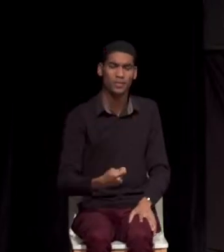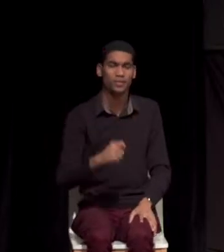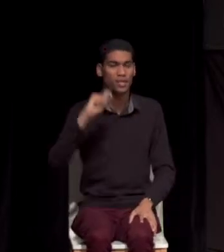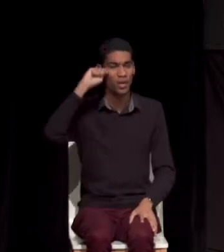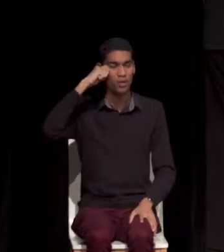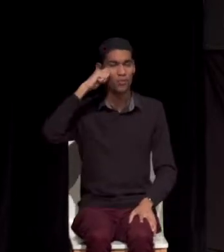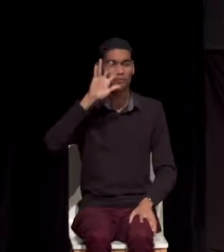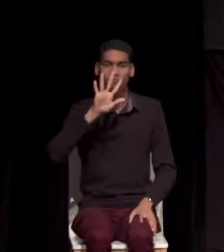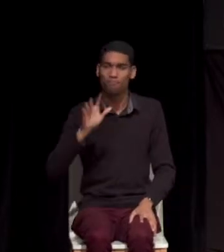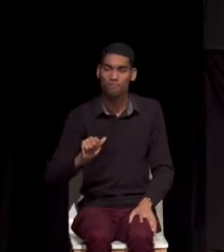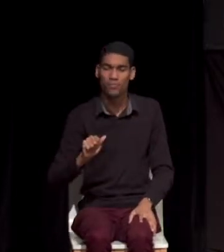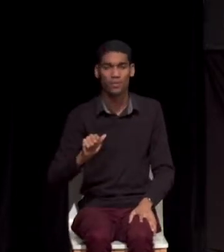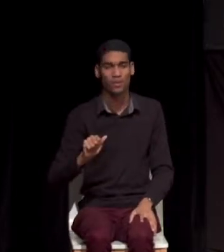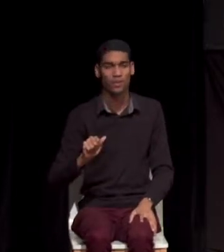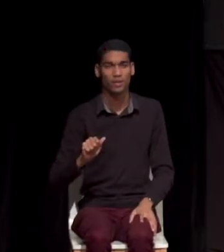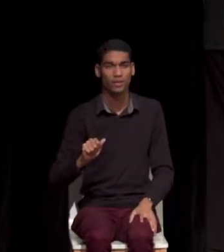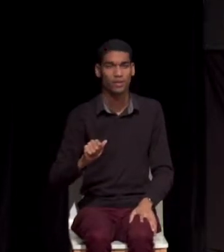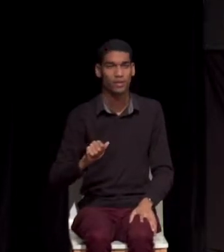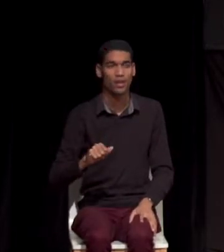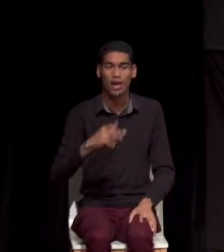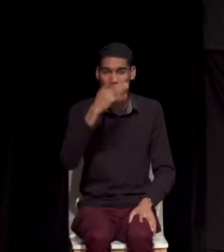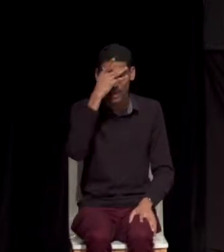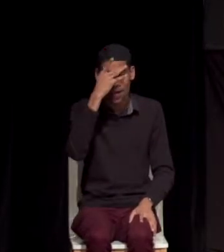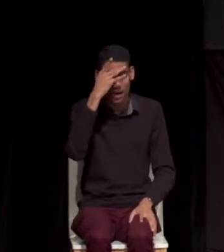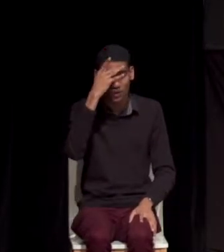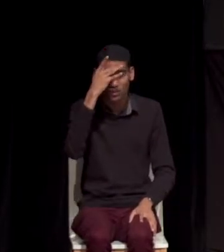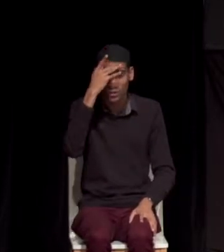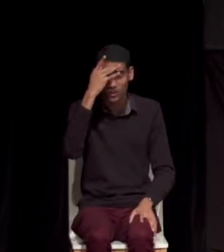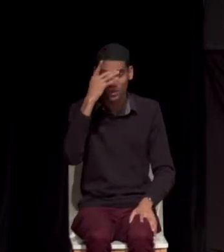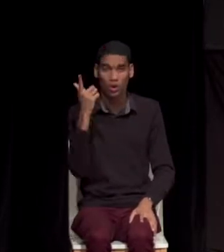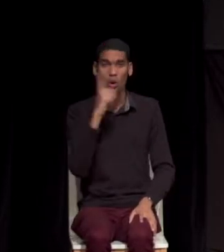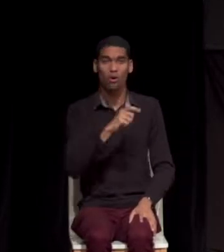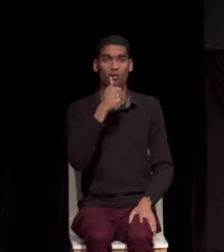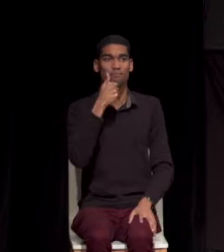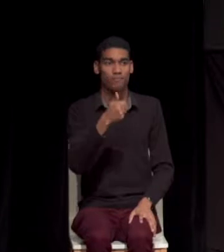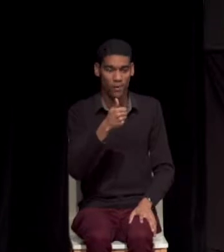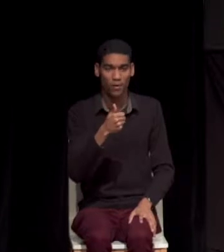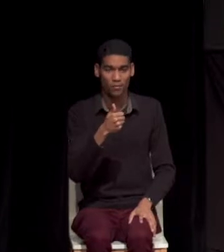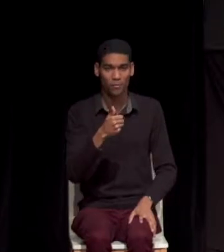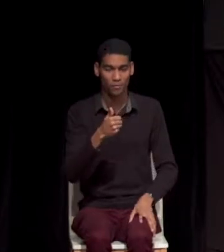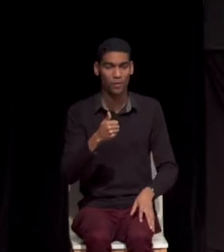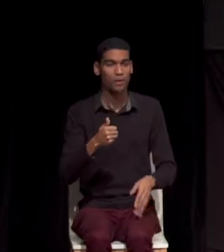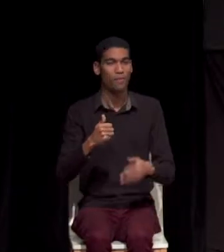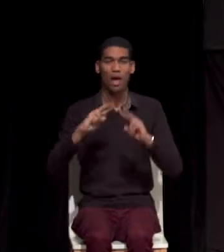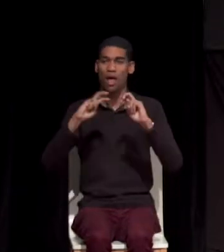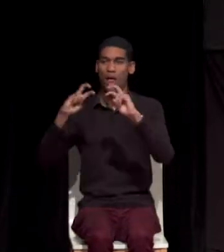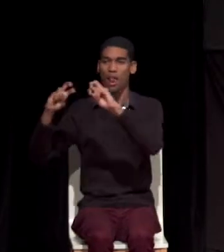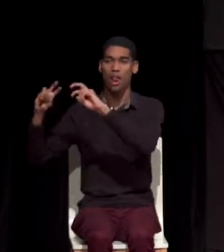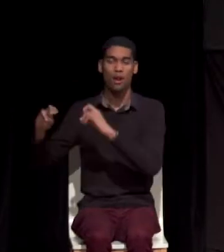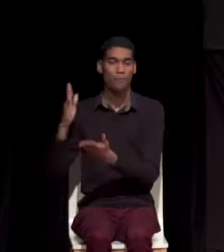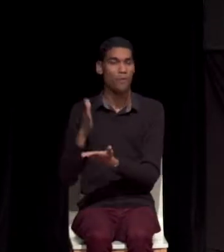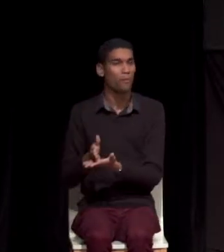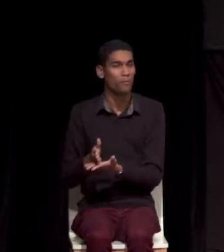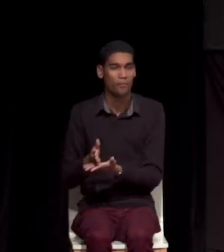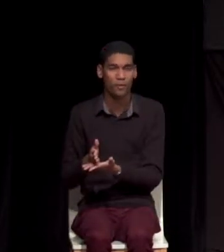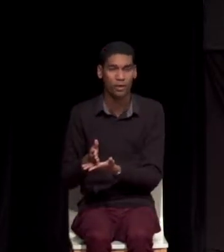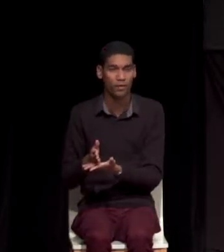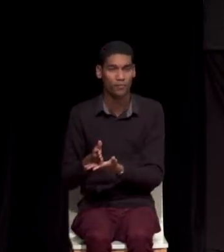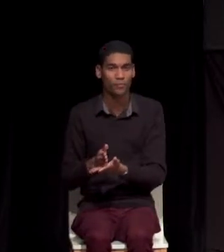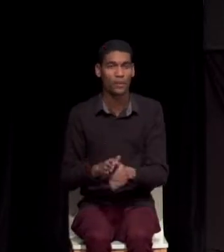nós chegamos a não ser mais explorados como somos atualmente. Porque é diferente o